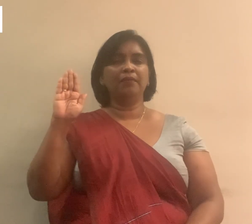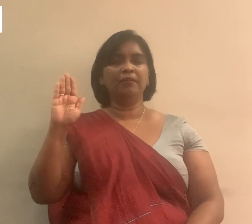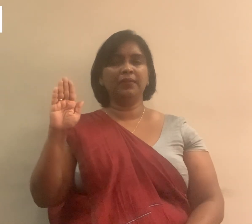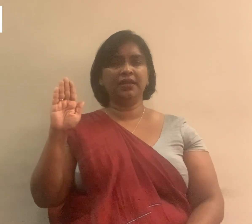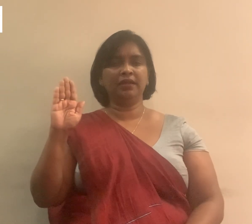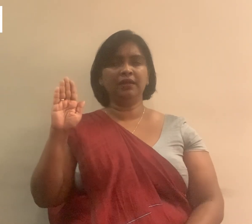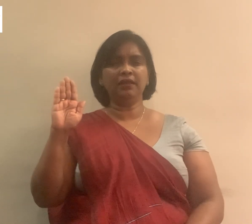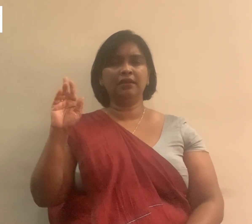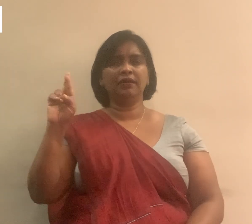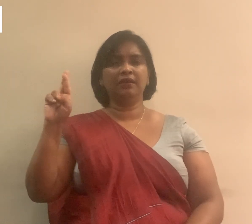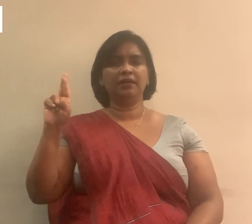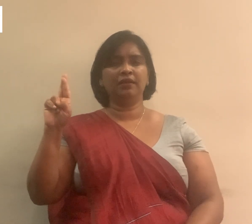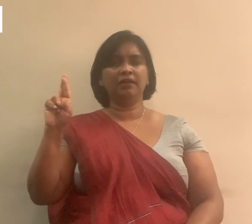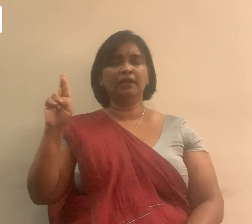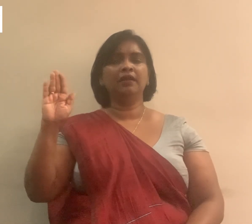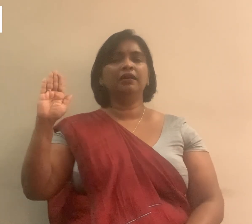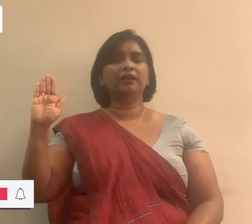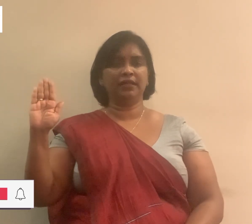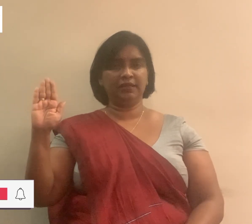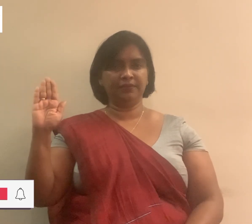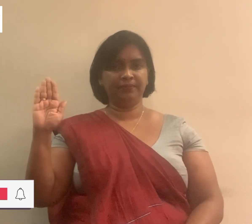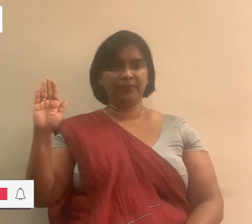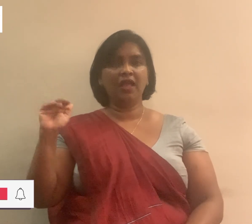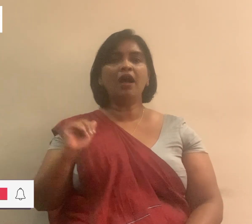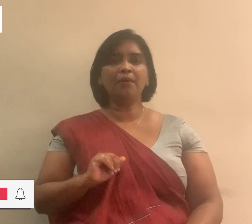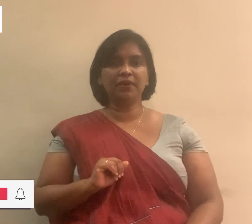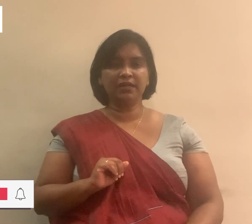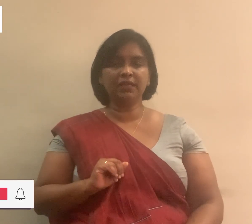ම ර අමර